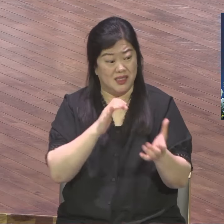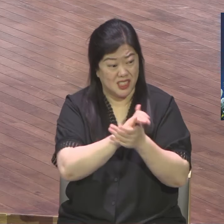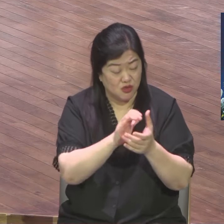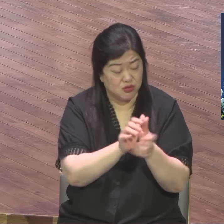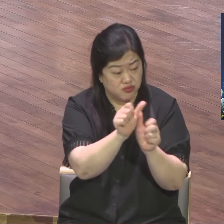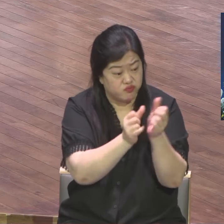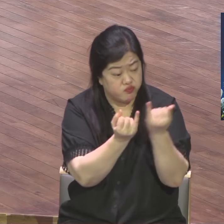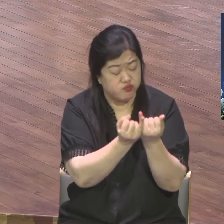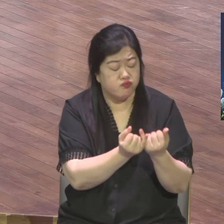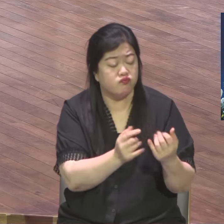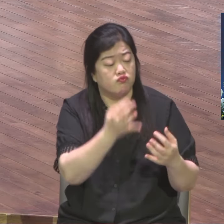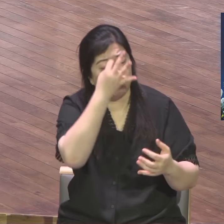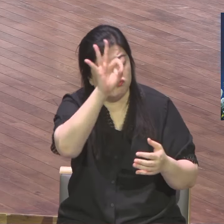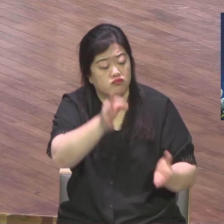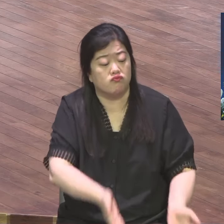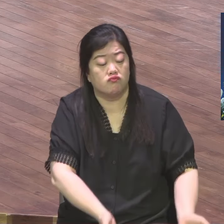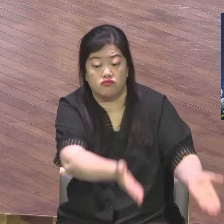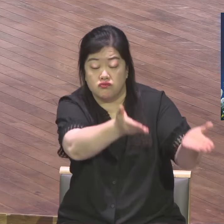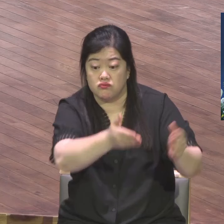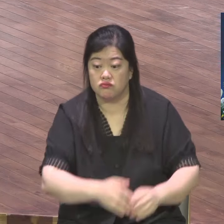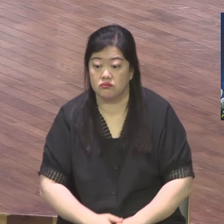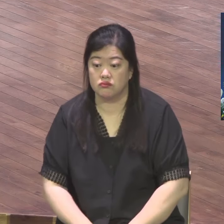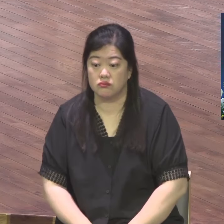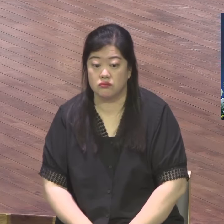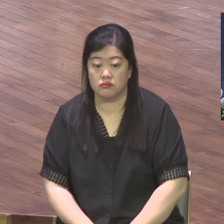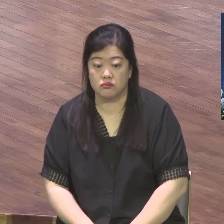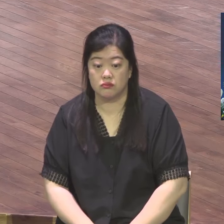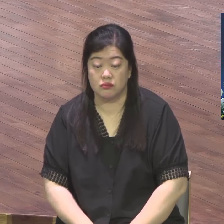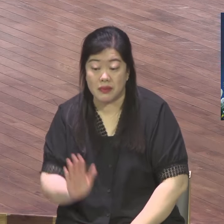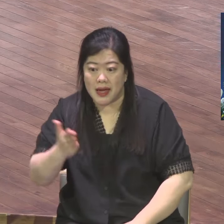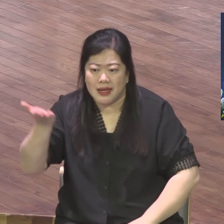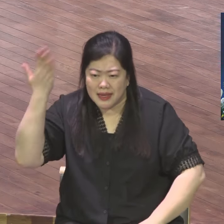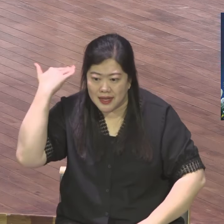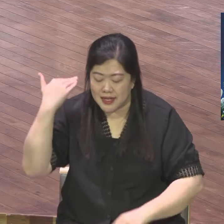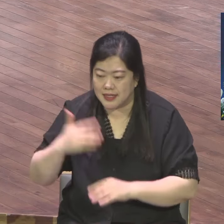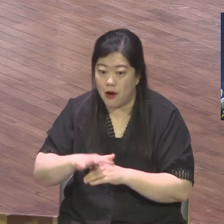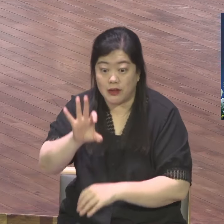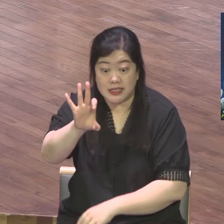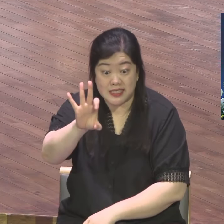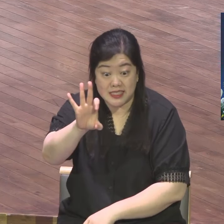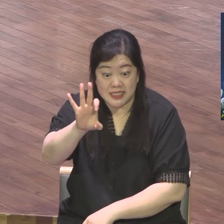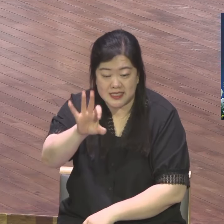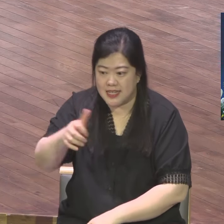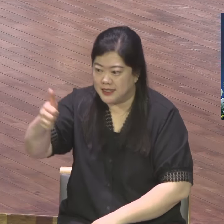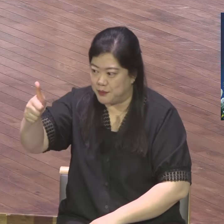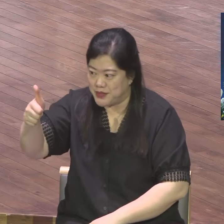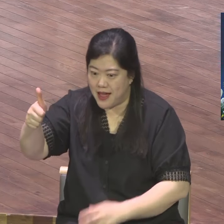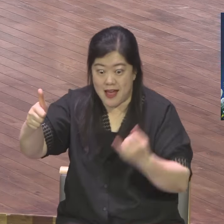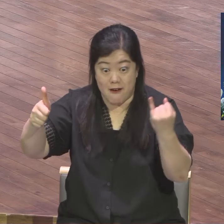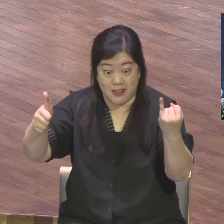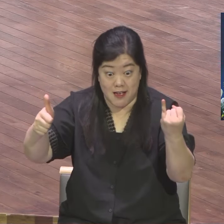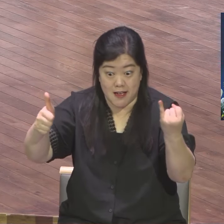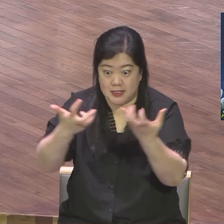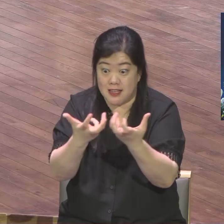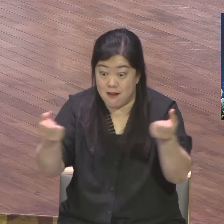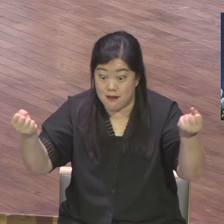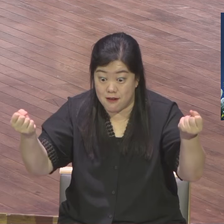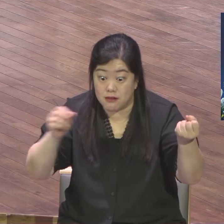남녀, 남자, 여자 화장실 이런 거 없어요. 기숙사 남자, 여자 없어요.